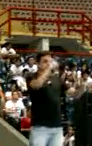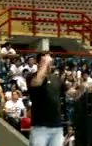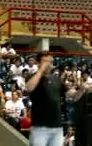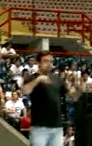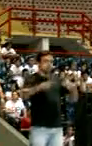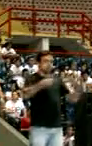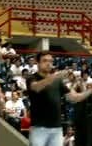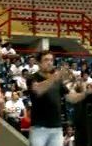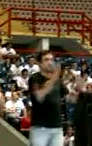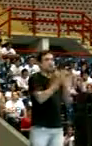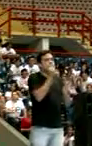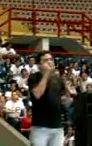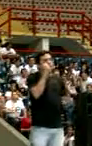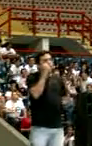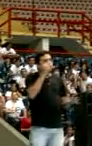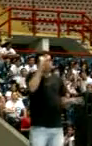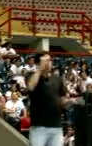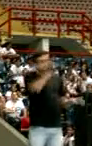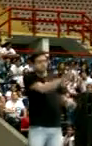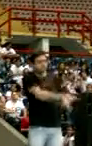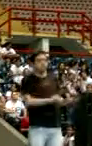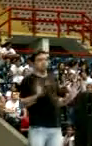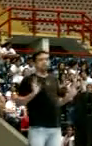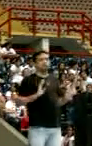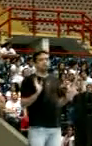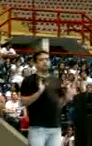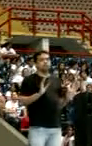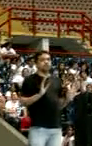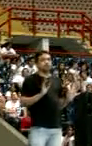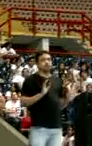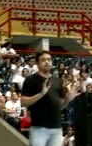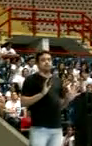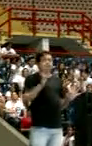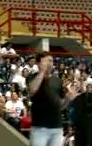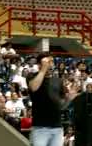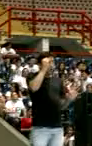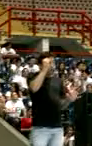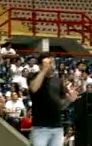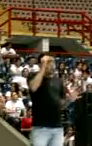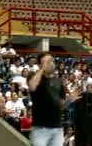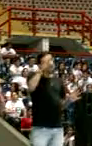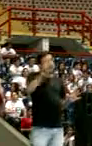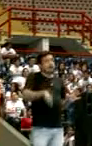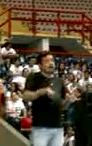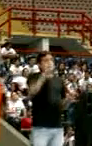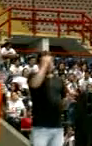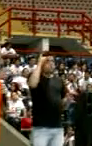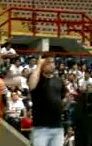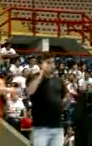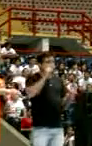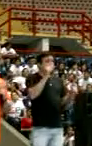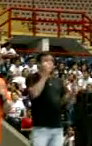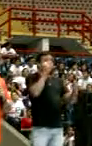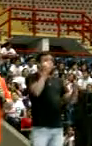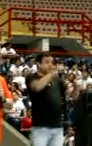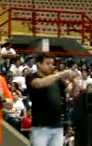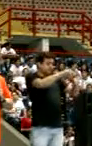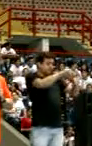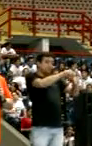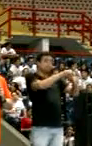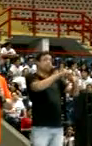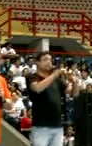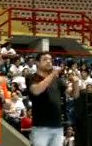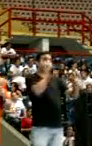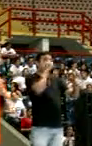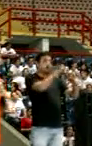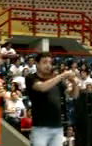era provocada pelo rato. Não culpa disso, não. A culpa era do carrapato ficar no rato.